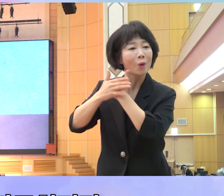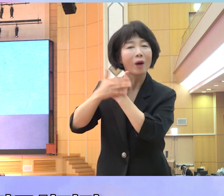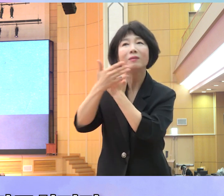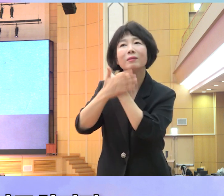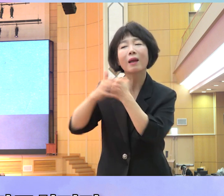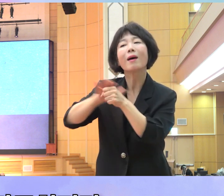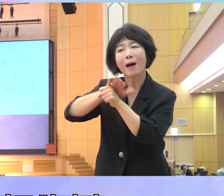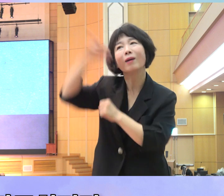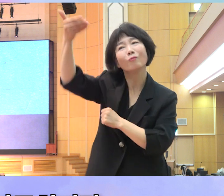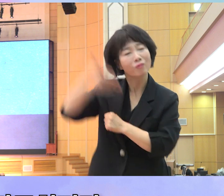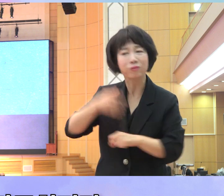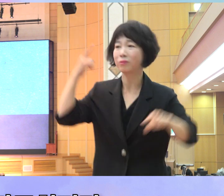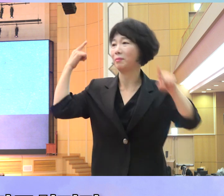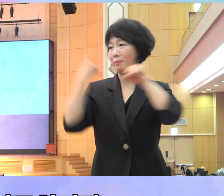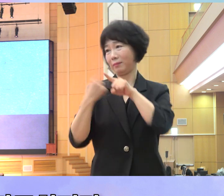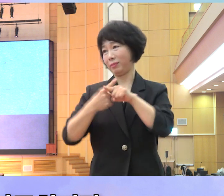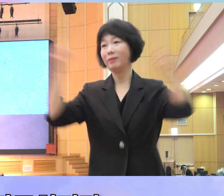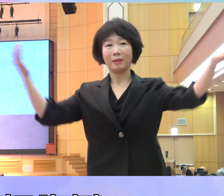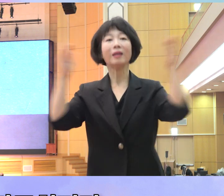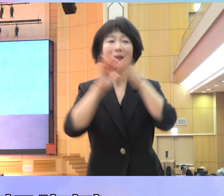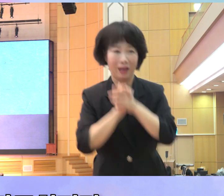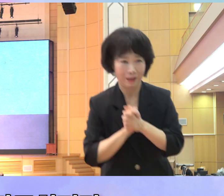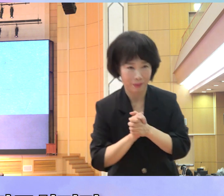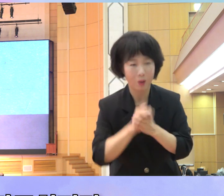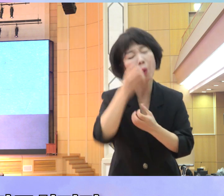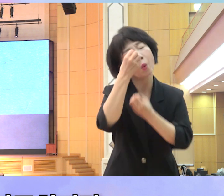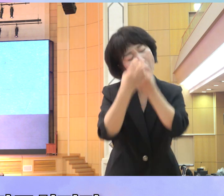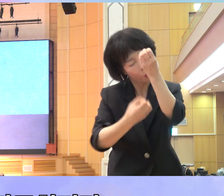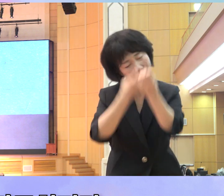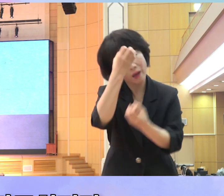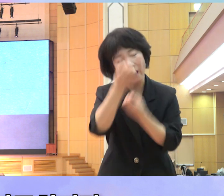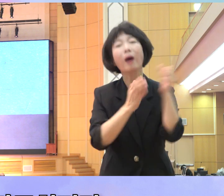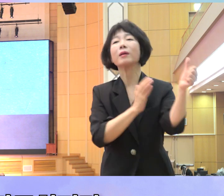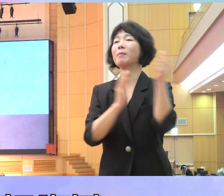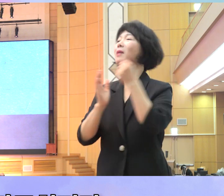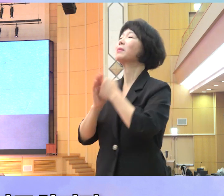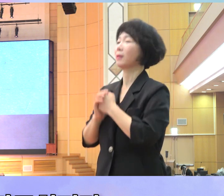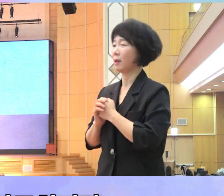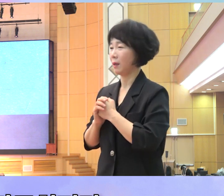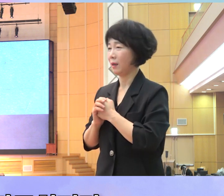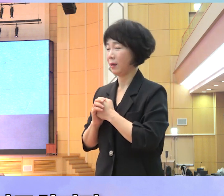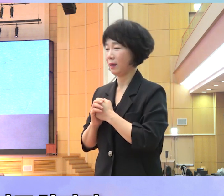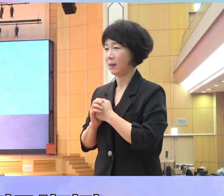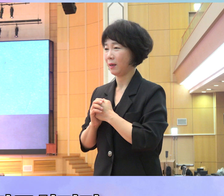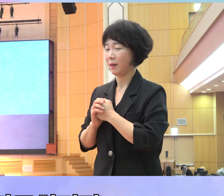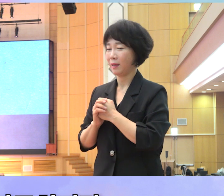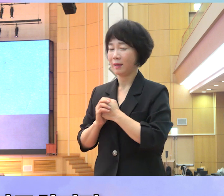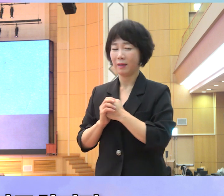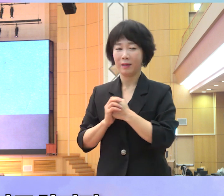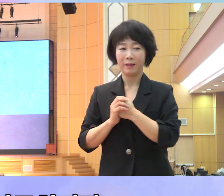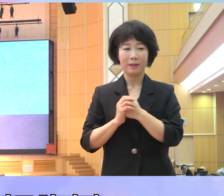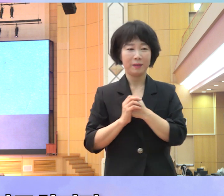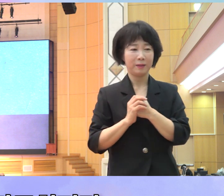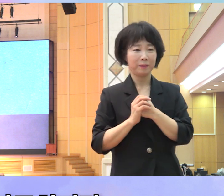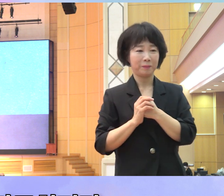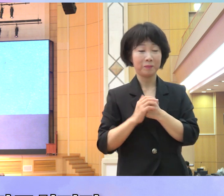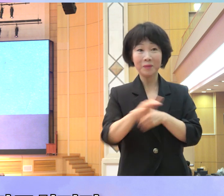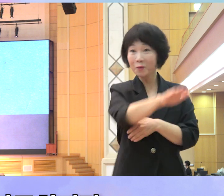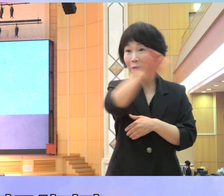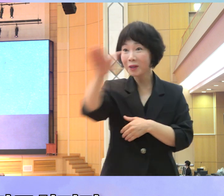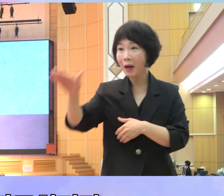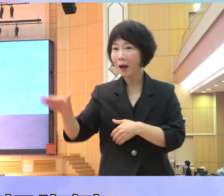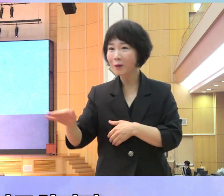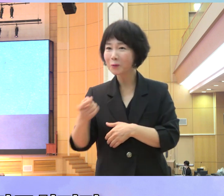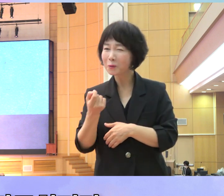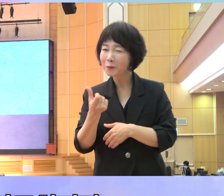하나님의 은혜였다. 할렐루야. 이렇게 고백하는 거 아닙니까? 그러니까요, 하나님, 근데 여러분들이 우리가 착각하지